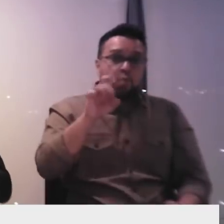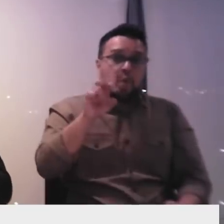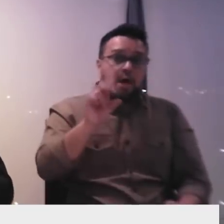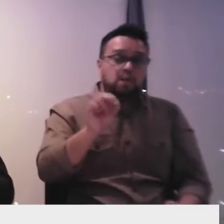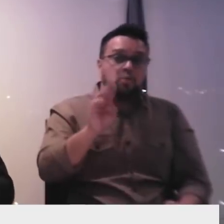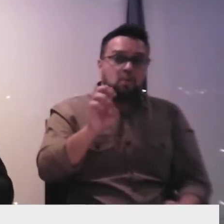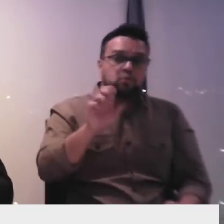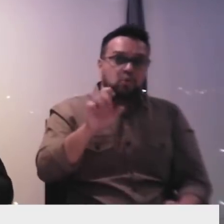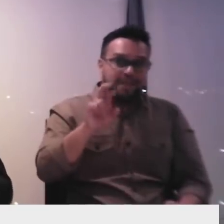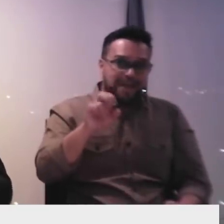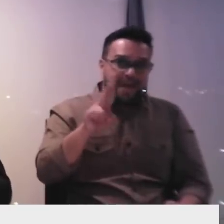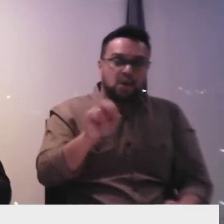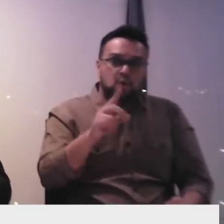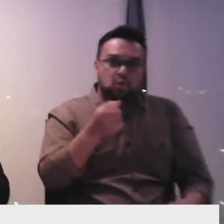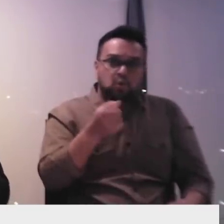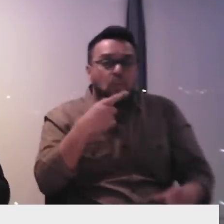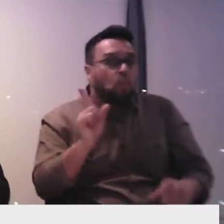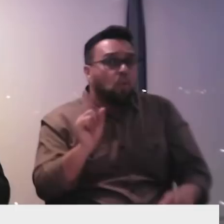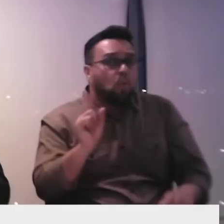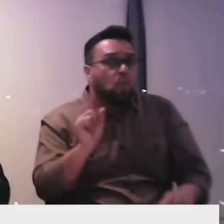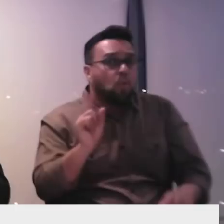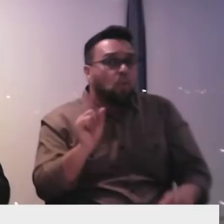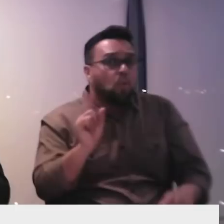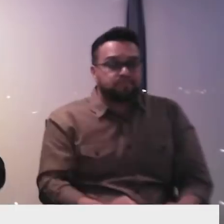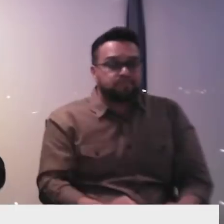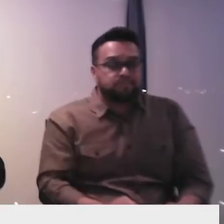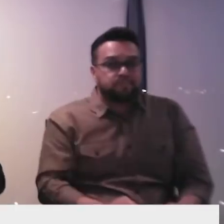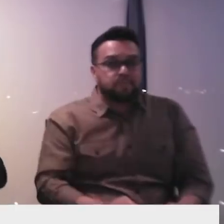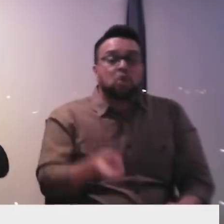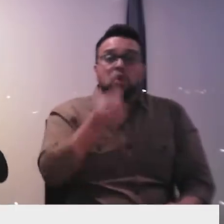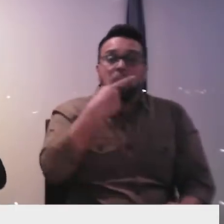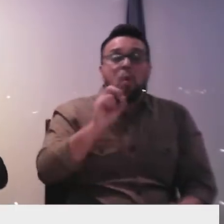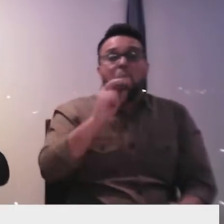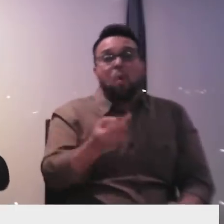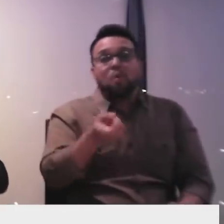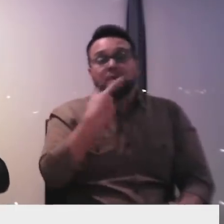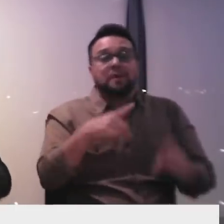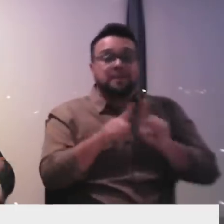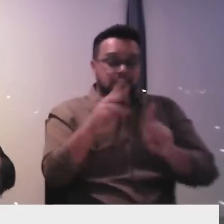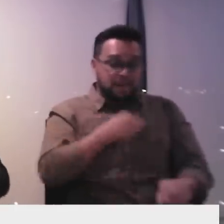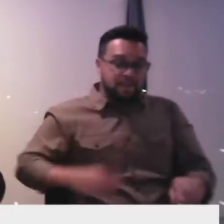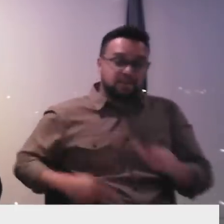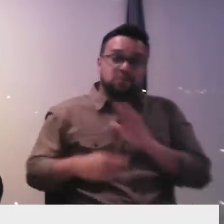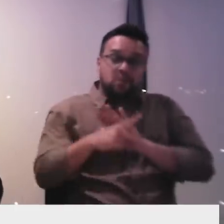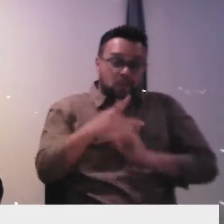E perguntem o que, porventura, tomou ou não tomou o nosso ministro da